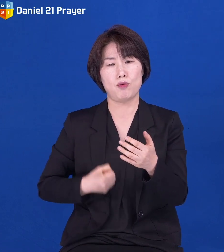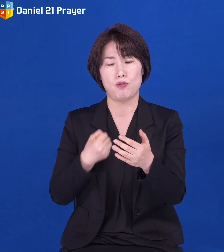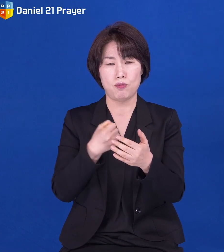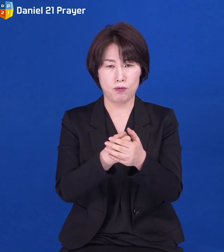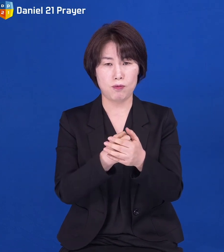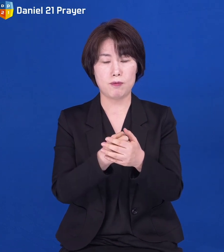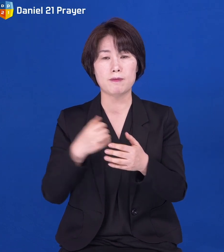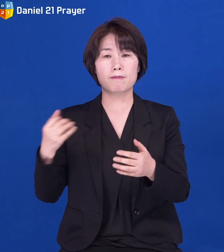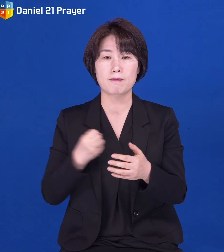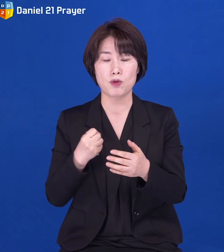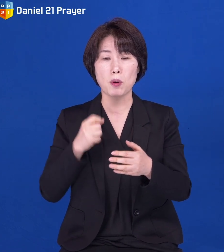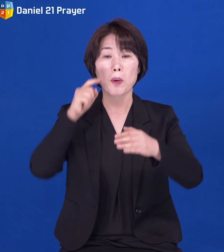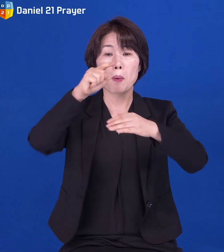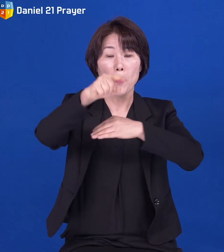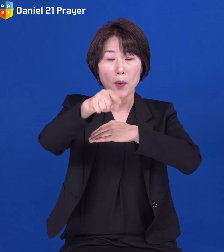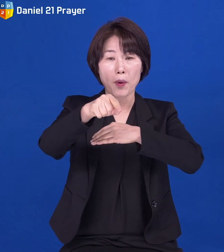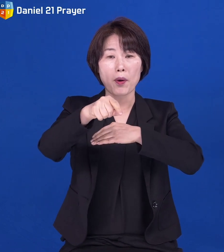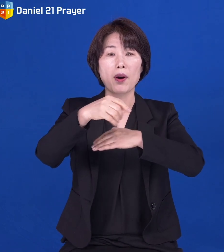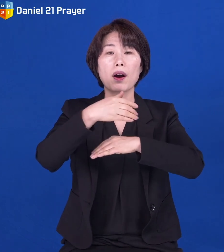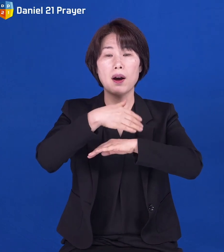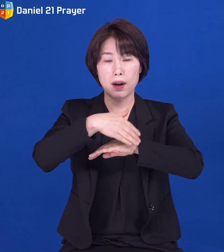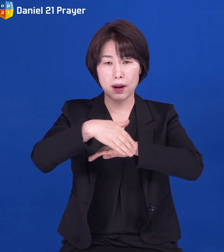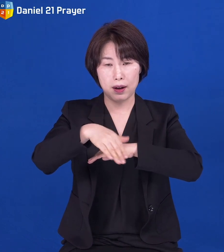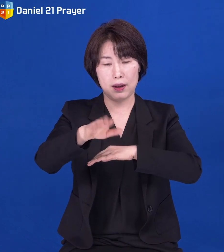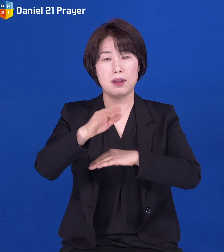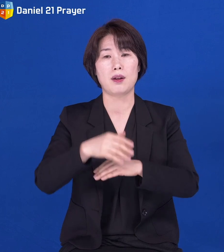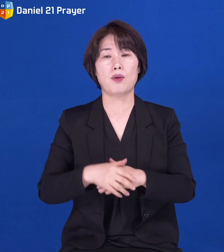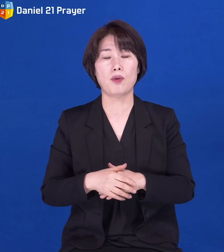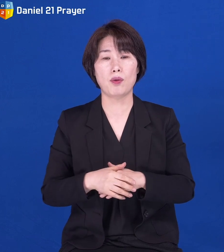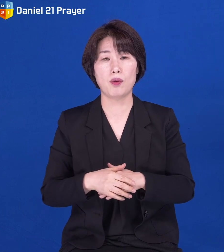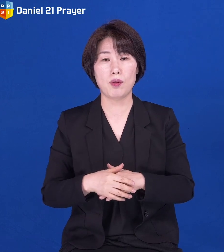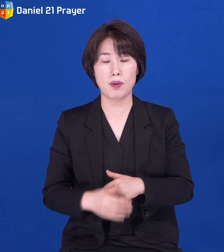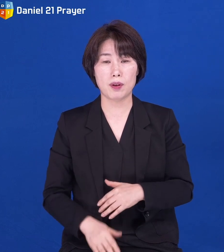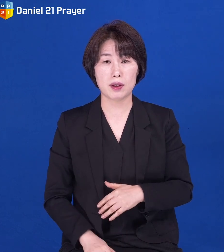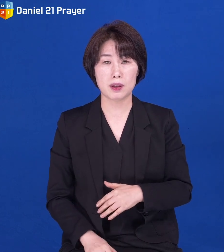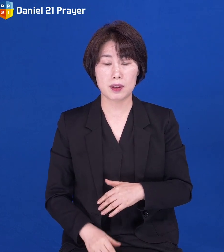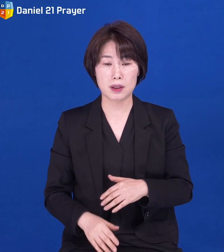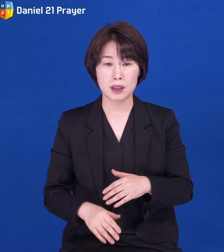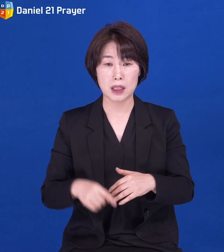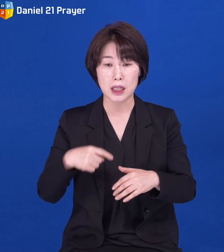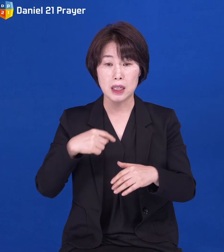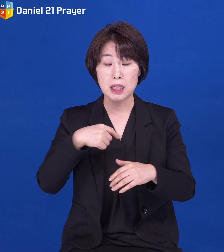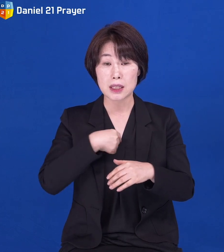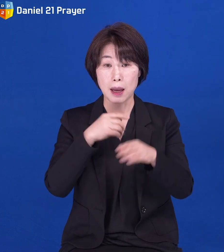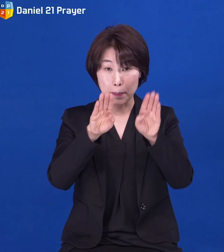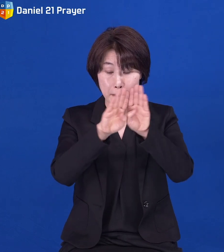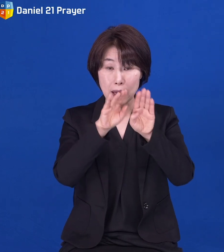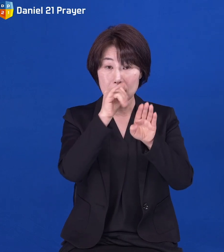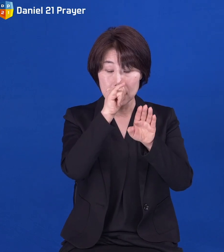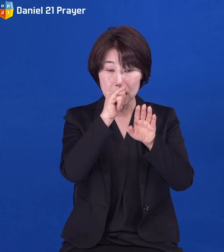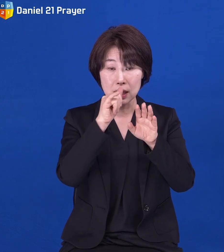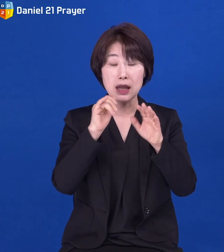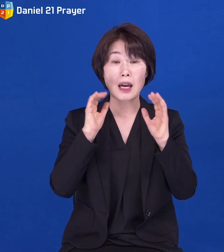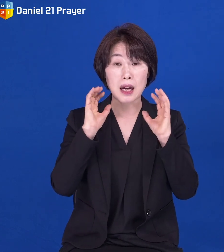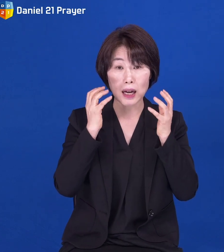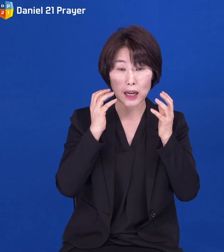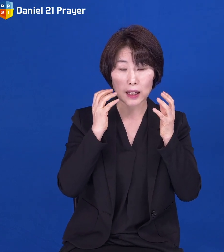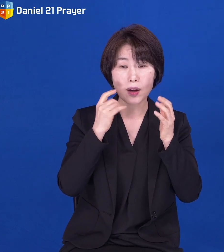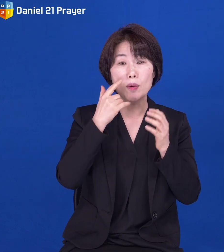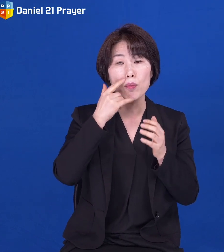또 그분들이 편스토랑에서 미니 같은 친구구나라고 얘기를 해주셨대요. 뭐 그거 저한테 좋으라고 한지 모르겠지만